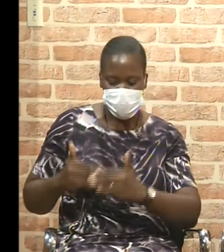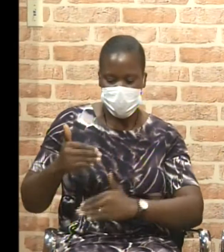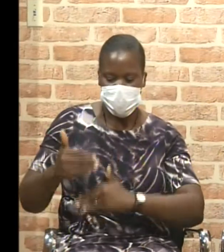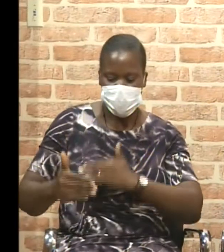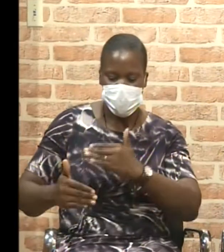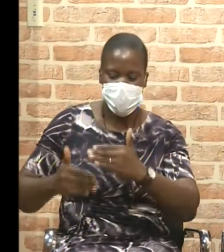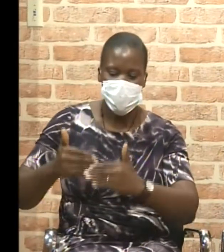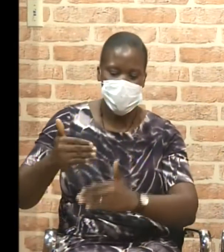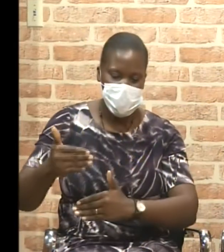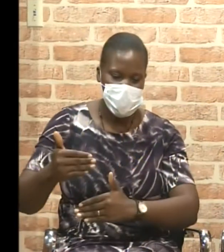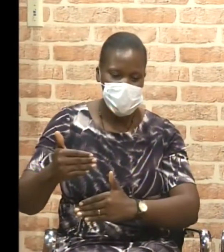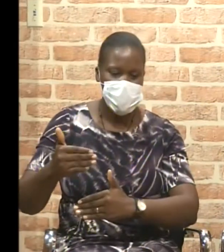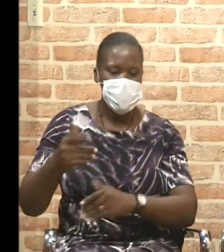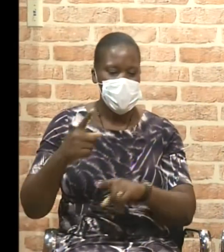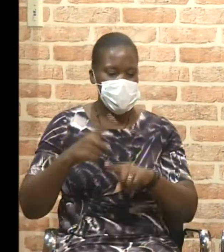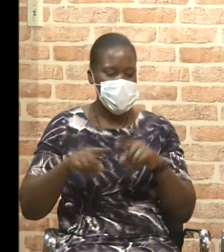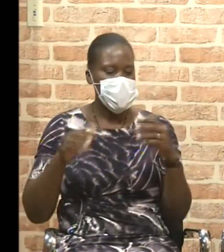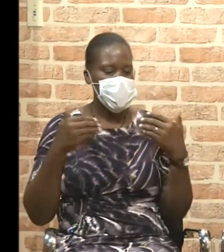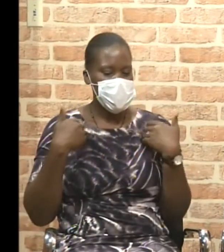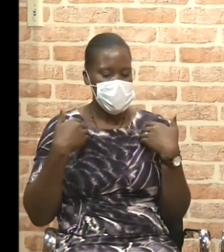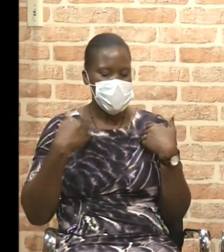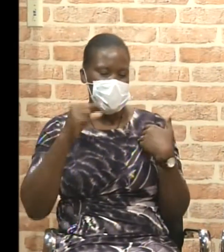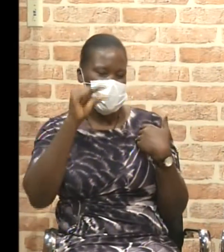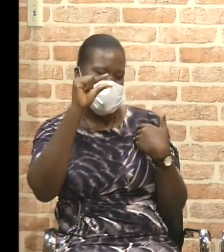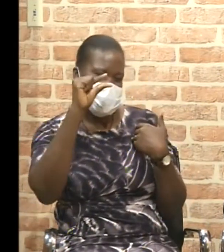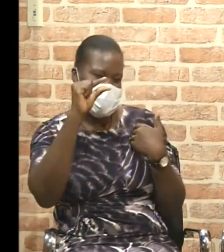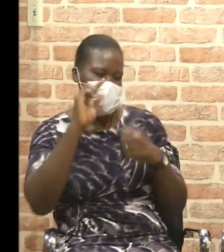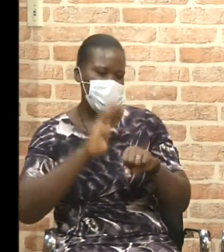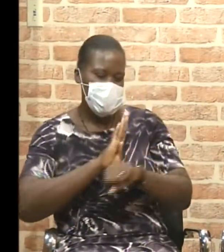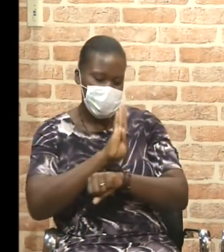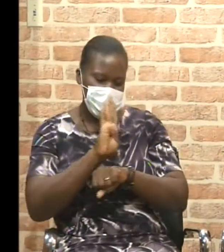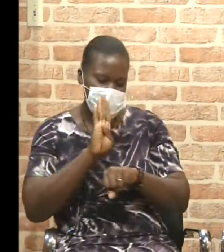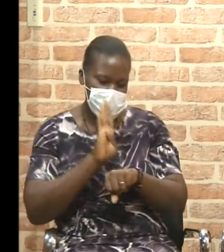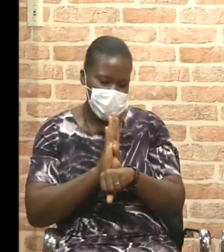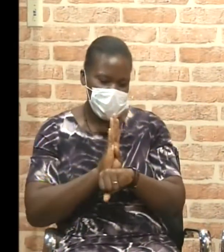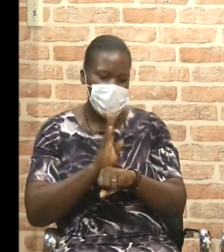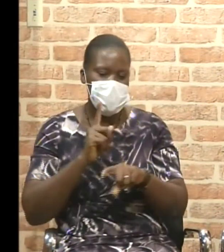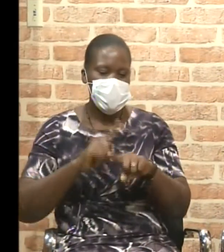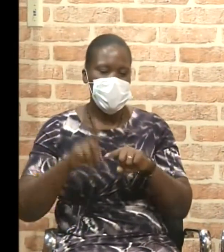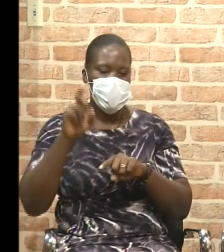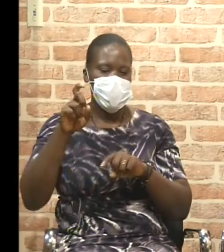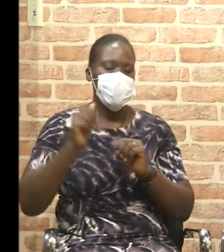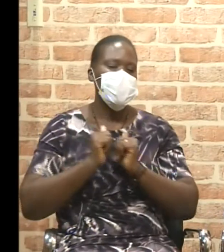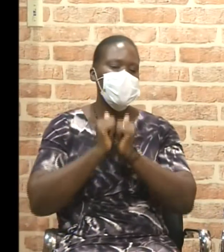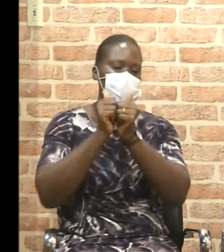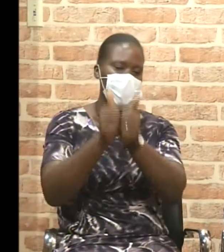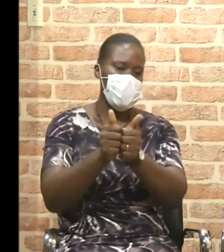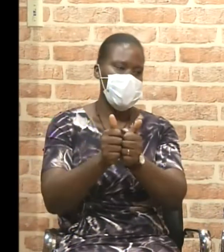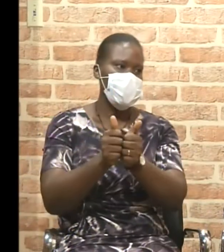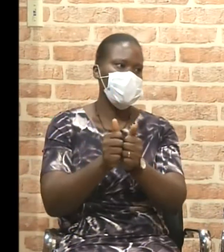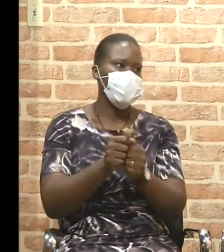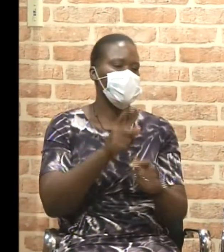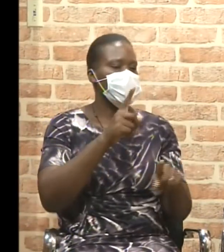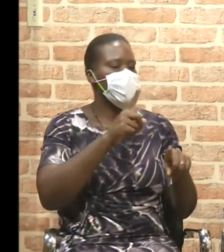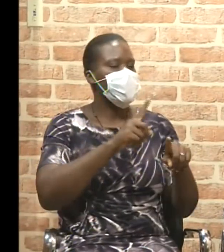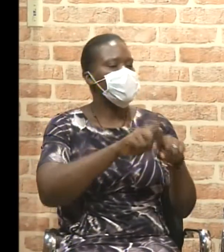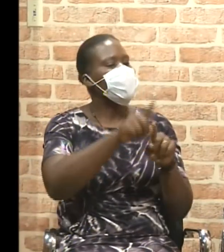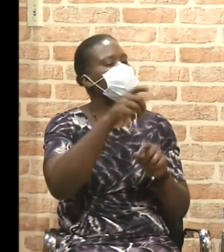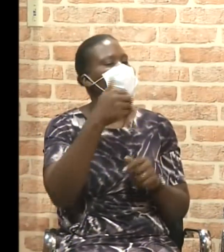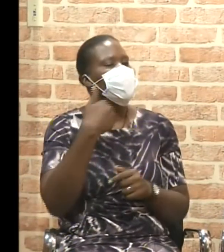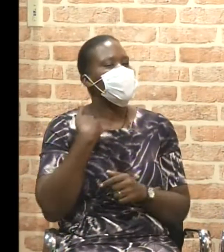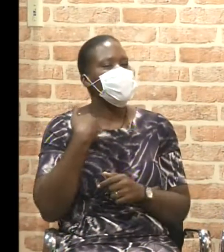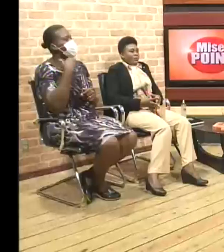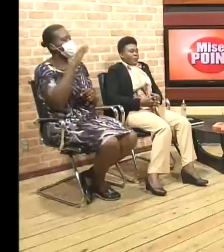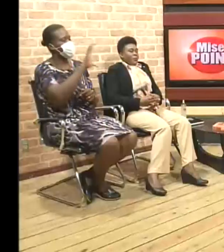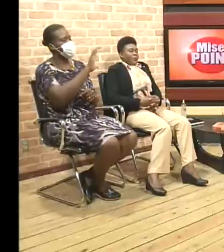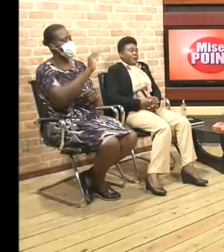là dans pays a qui gagne ti business même parce qu'il besoin accompagnement pour capable aller sur un qui piloge. Mais gagne CAS par exemple, qu'est-ce assistance